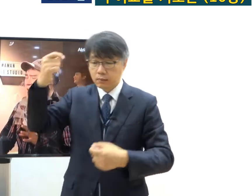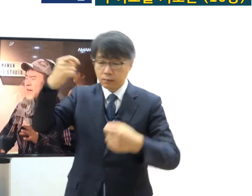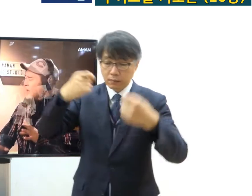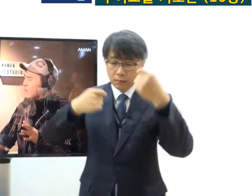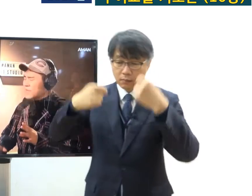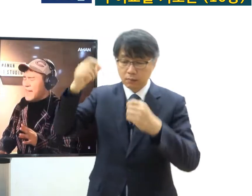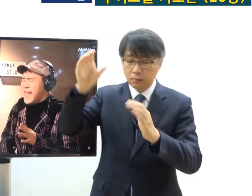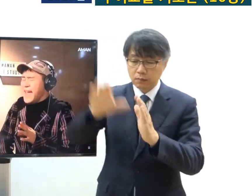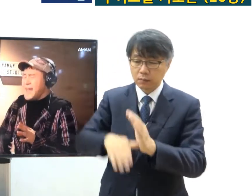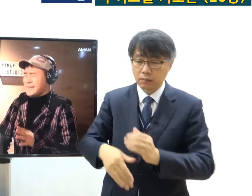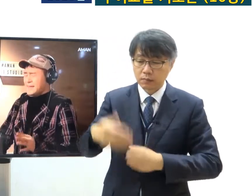매년